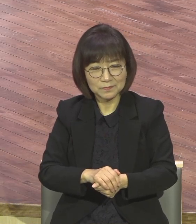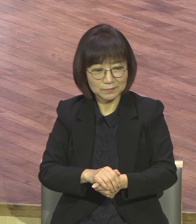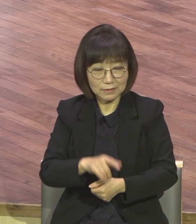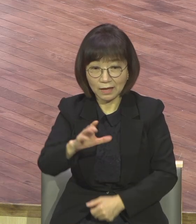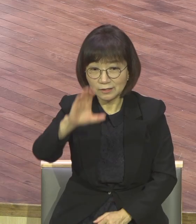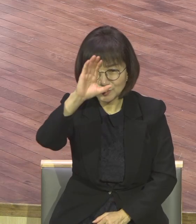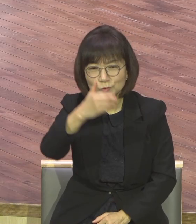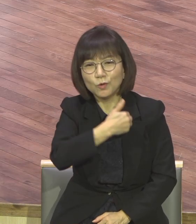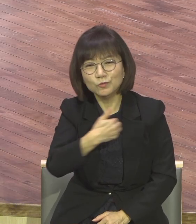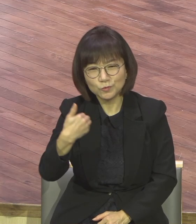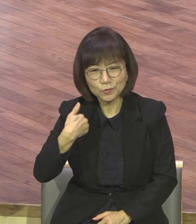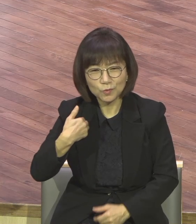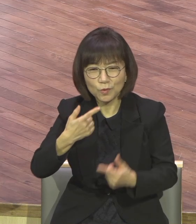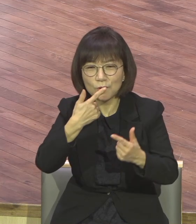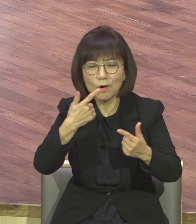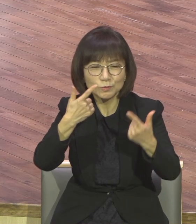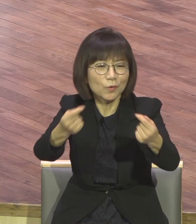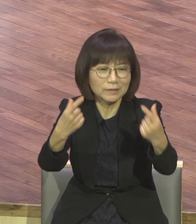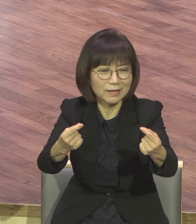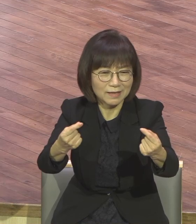천주교 주장이 이게